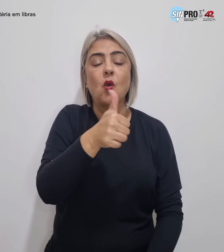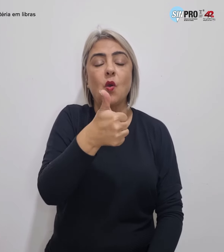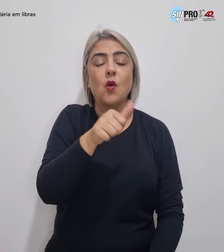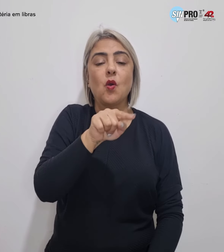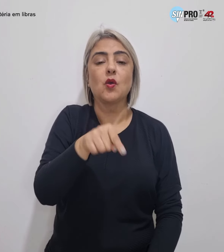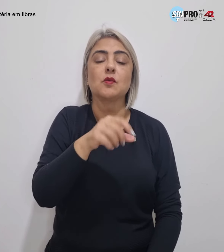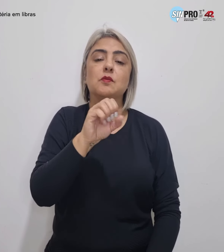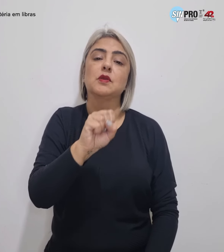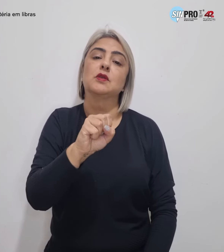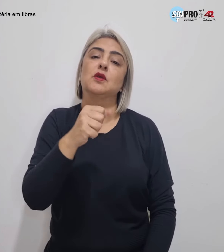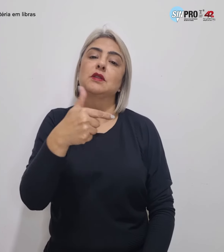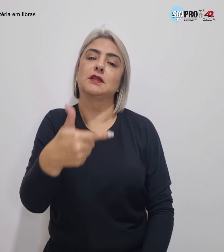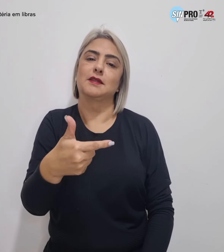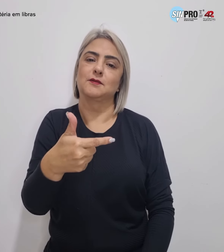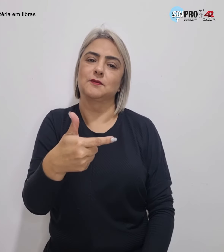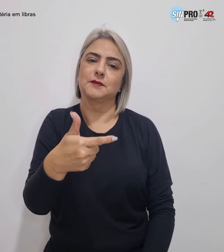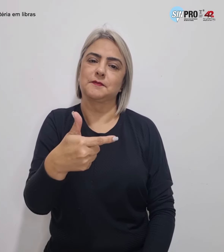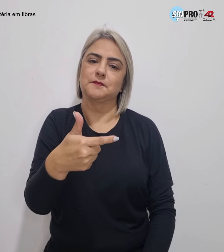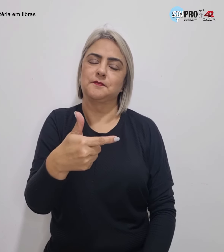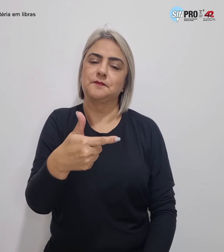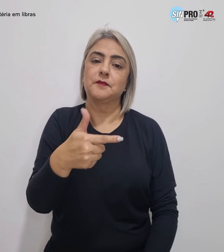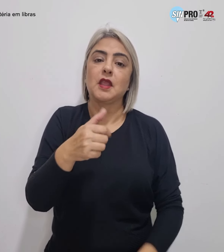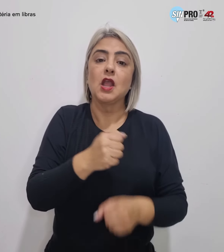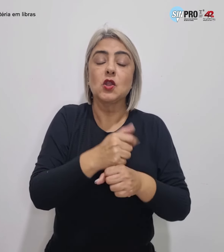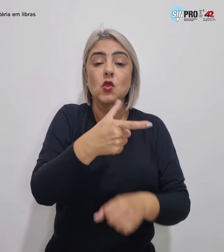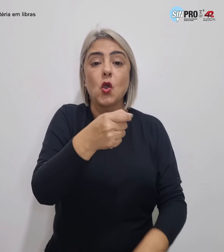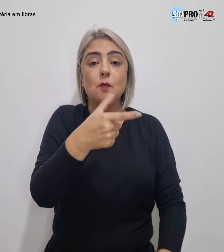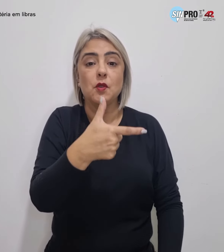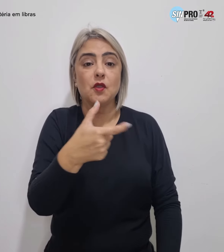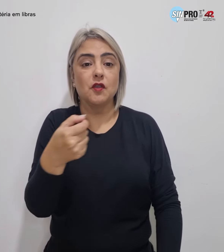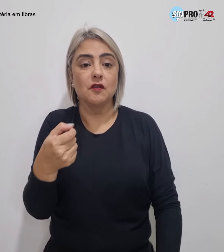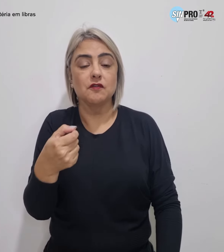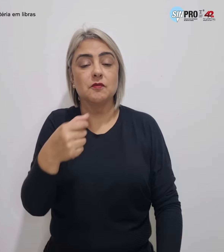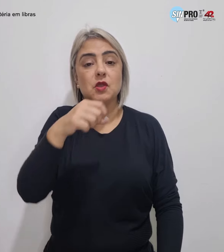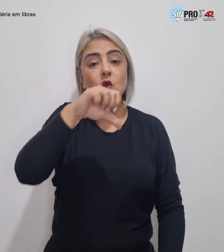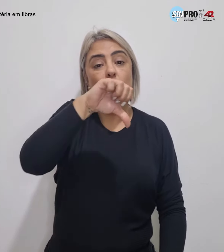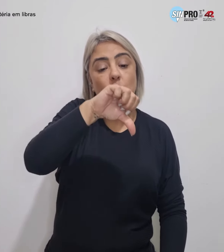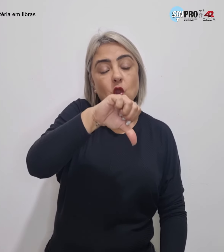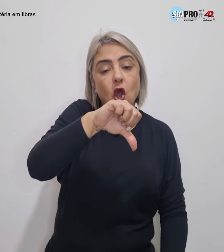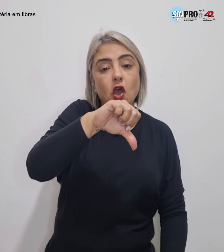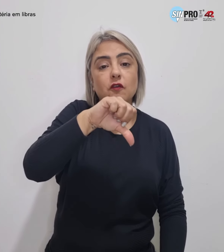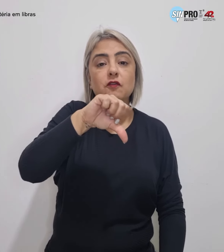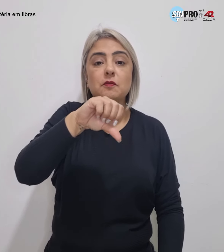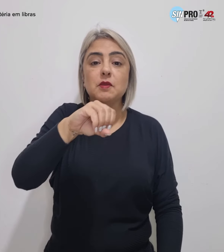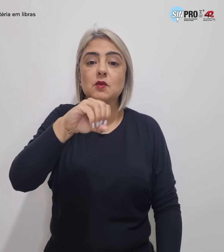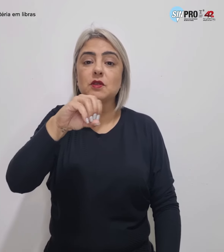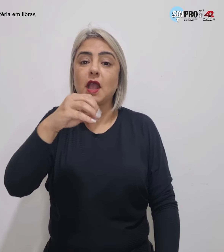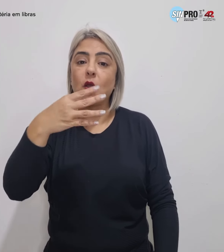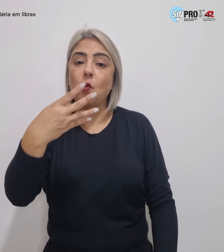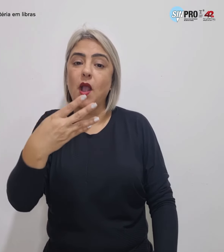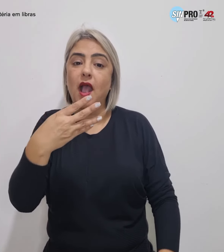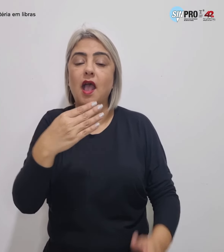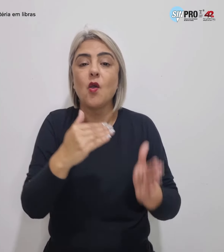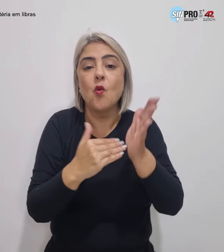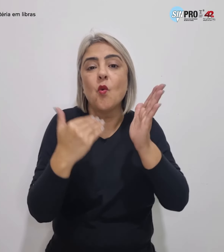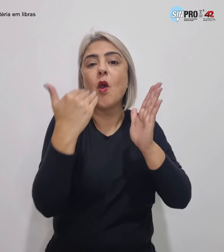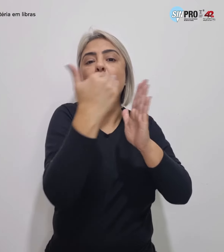11.082 em 2020 9004 o crescimento dos números